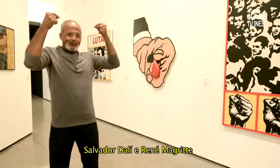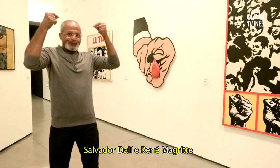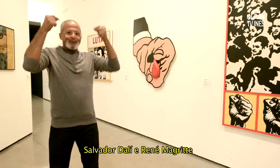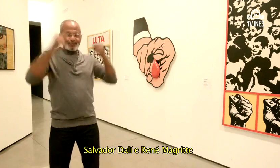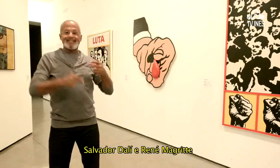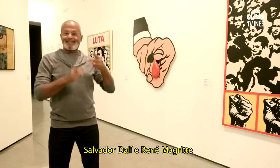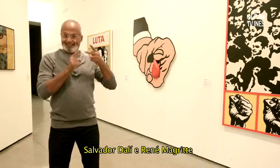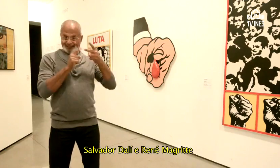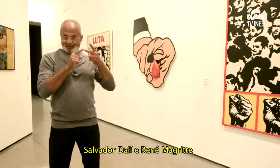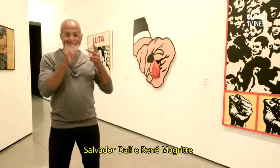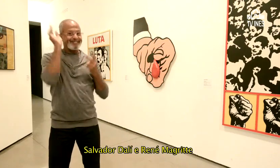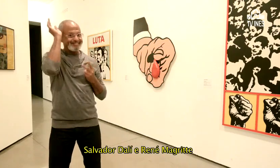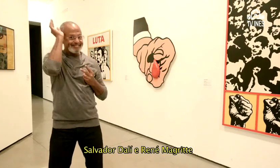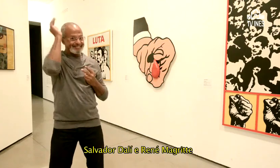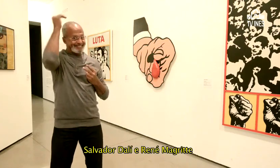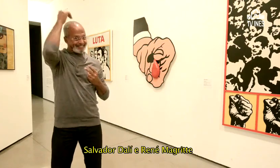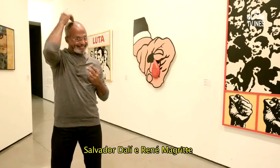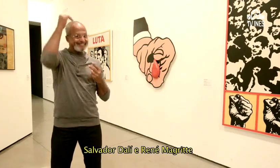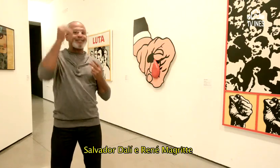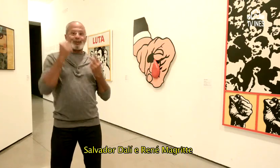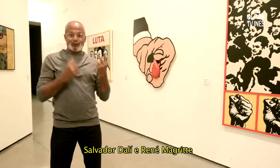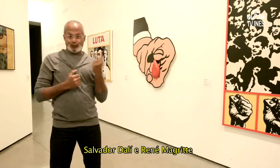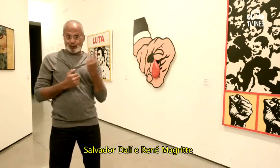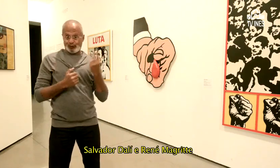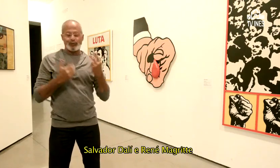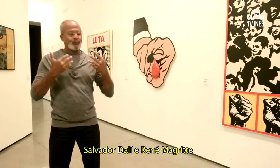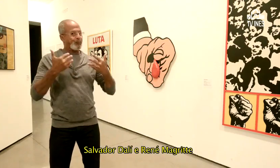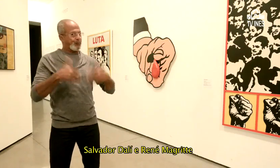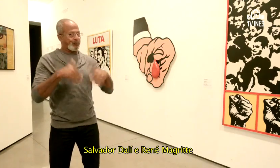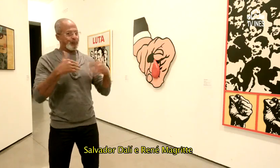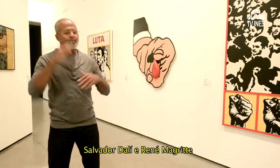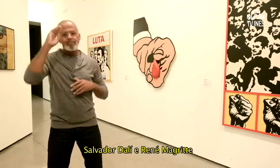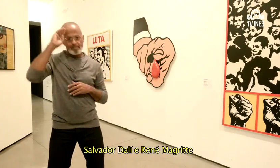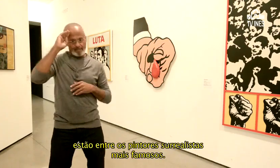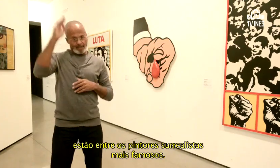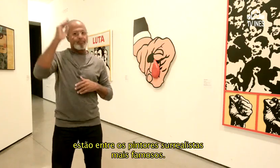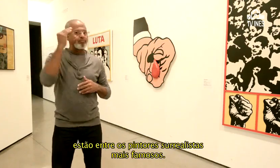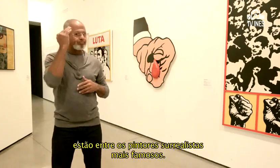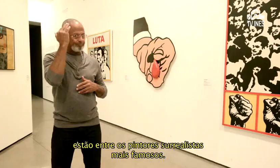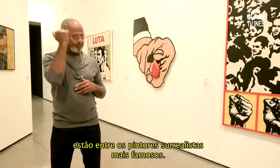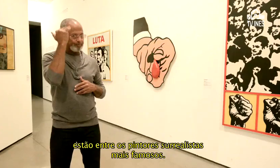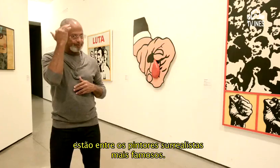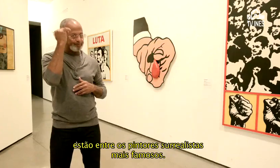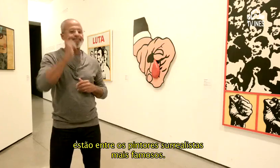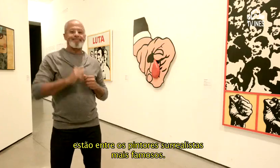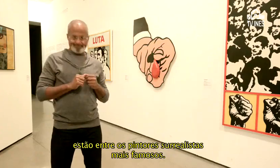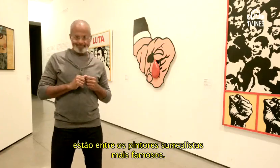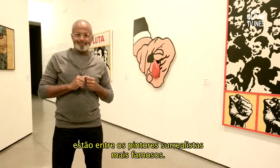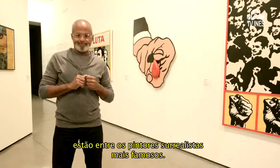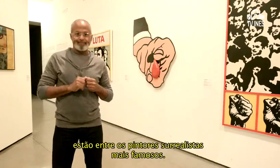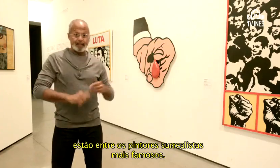Salvador Dalí e René Magritte estão entre os pintores surrealistas mais